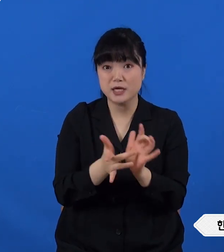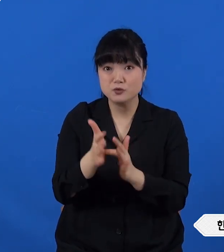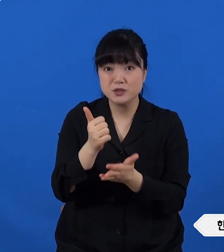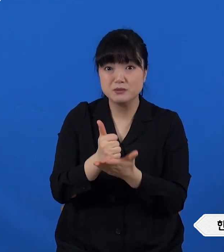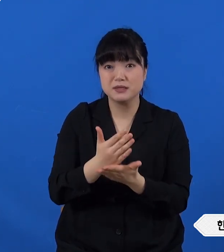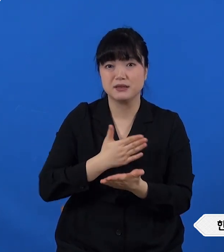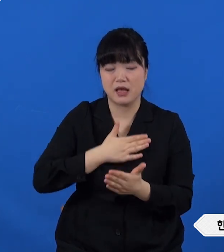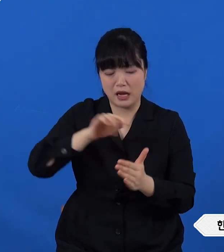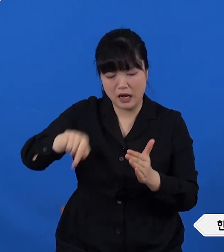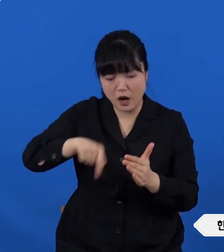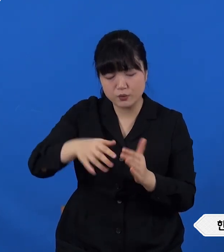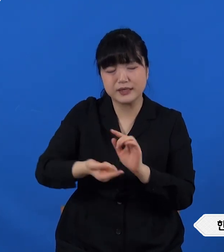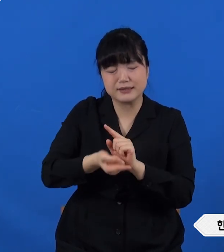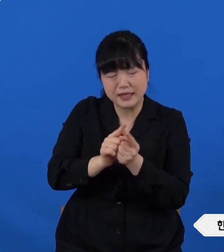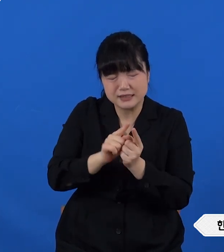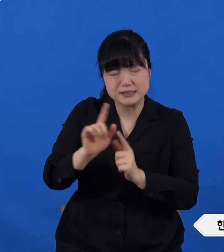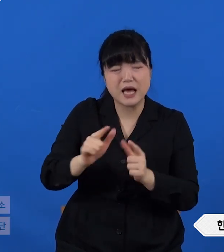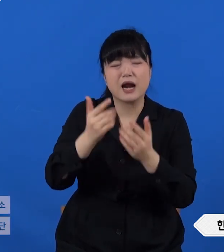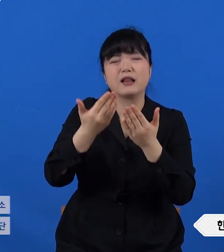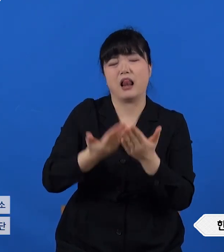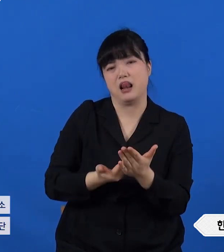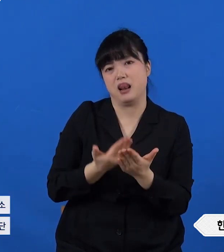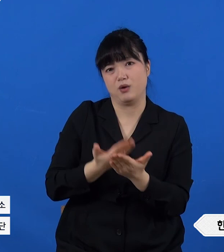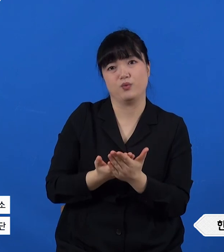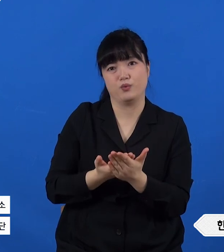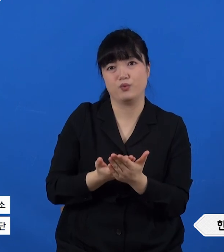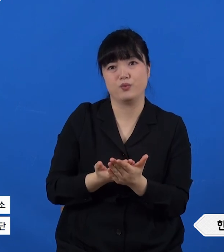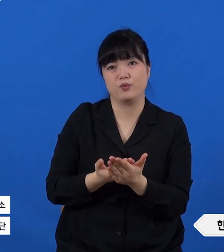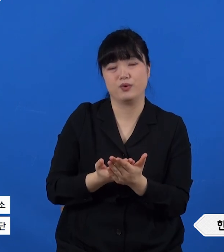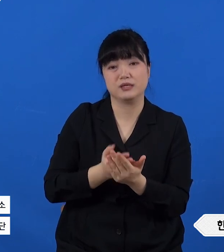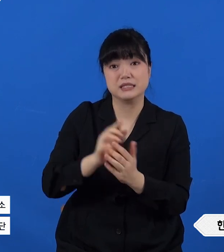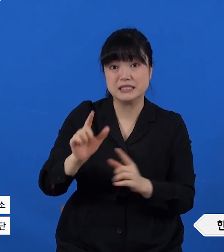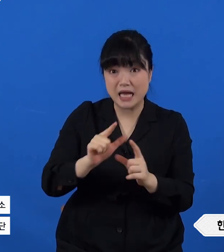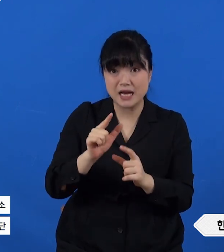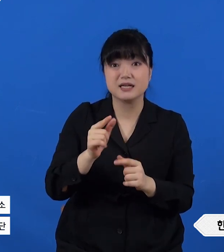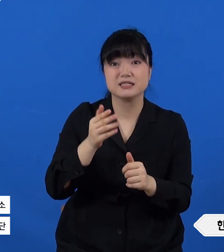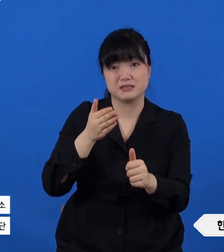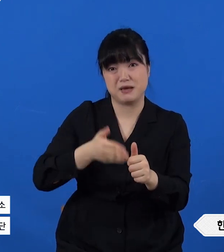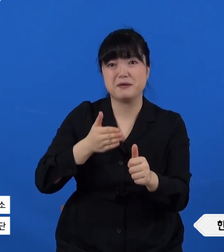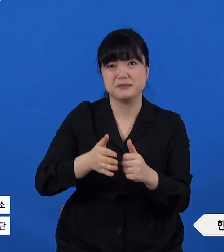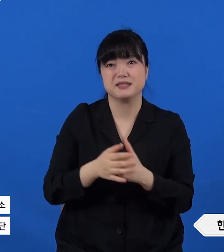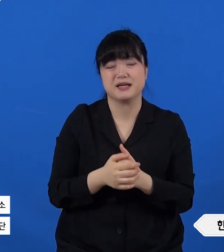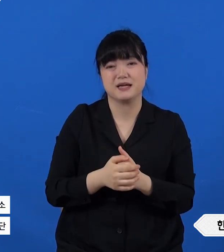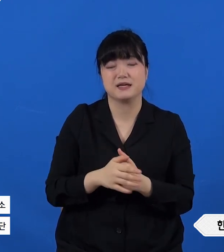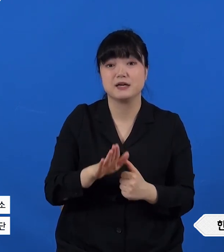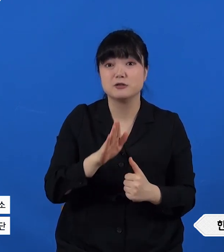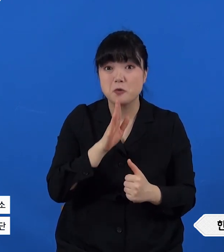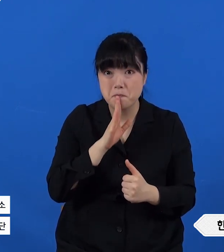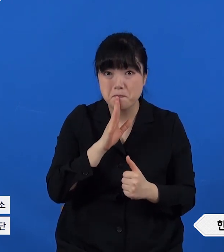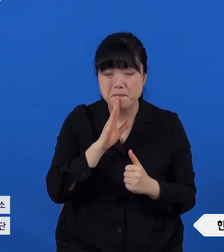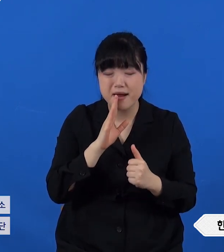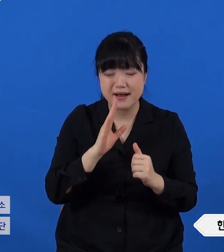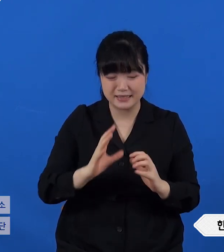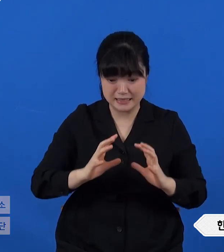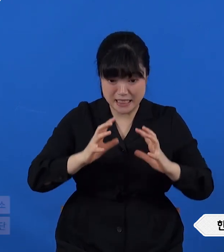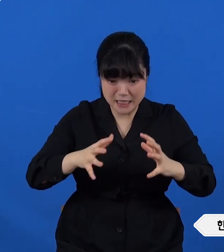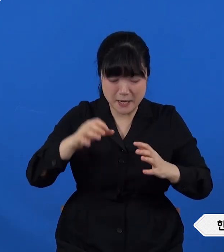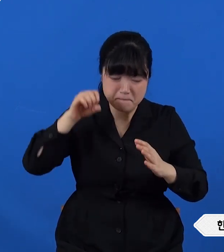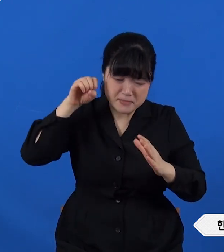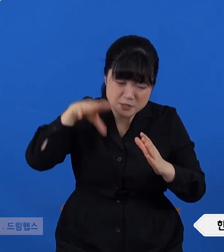내 속에서 대신 살아주시는 그런 삶을 살 수 있도록, 그래서 정말 이 세상에